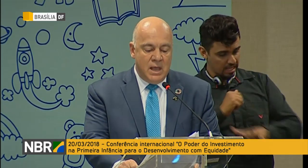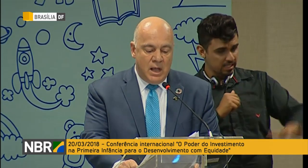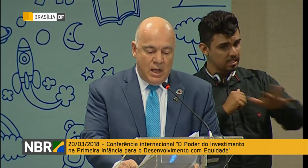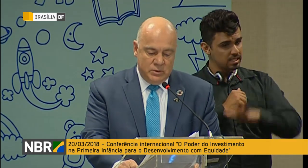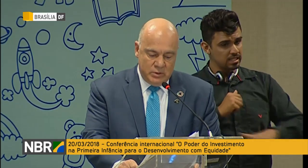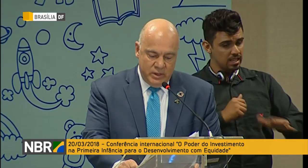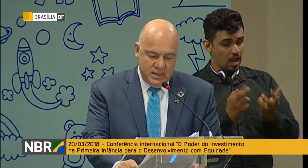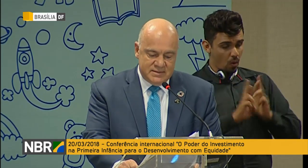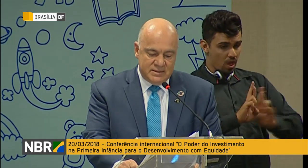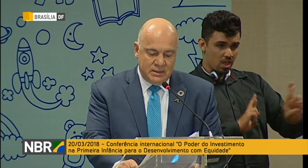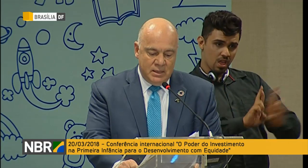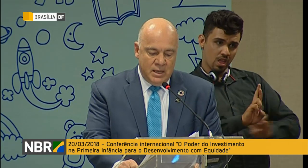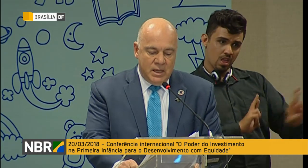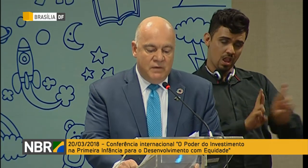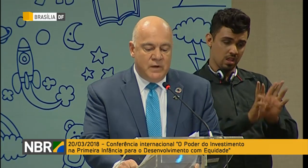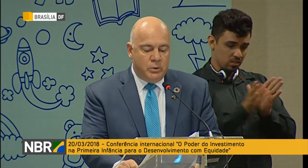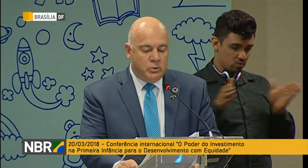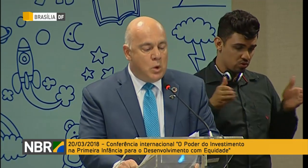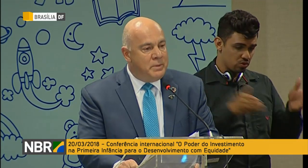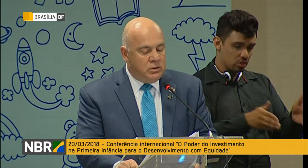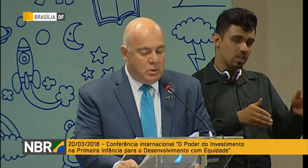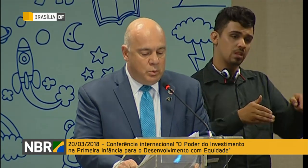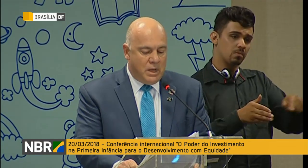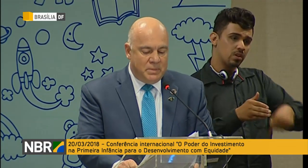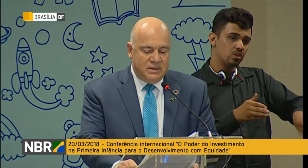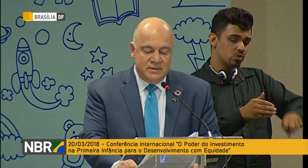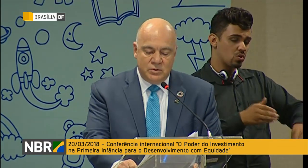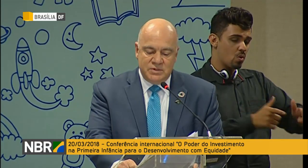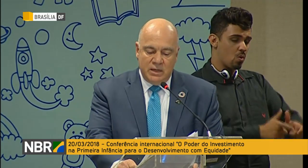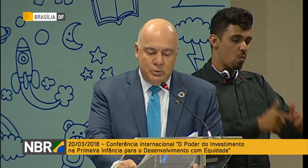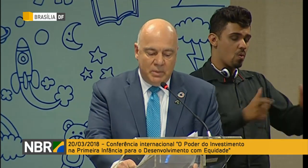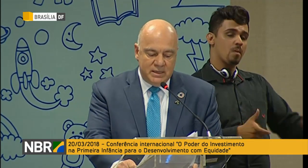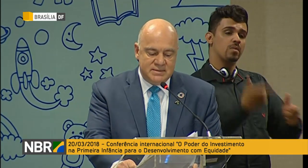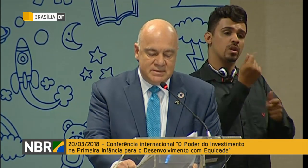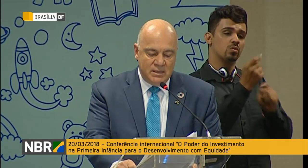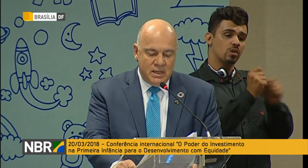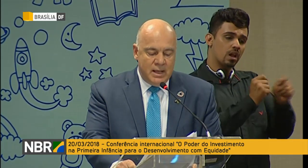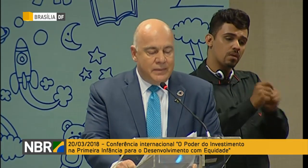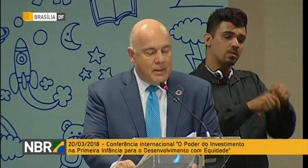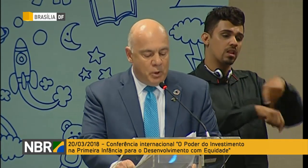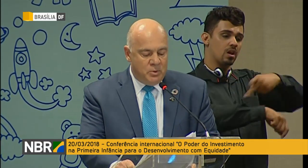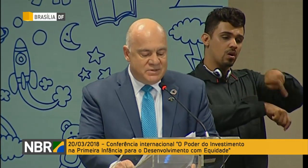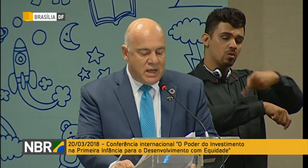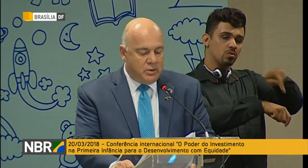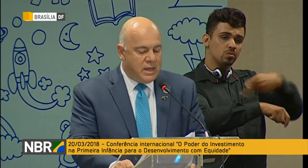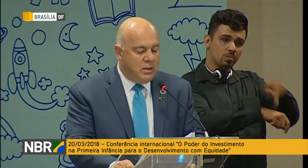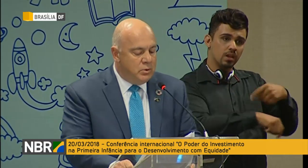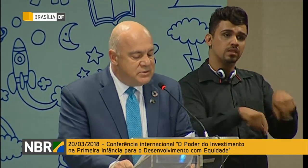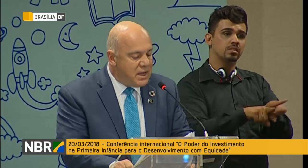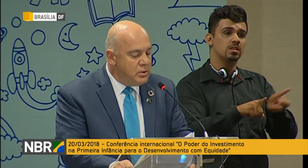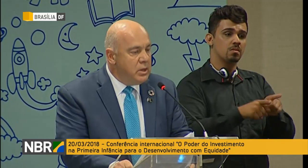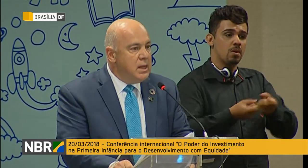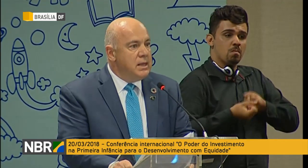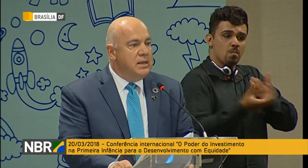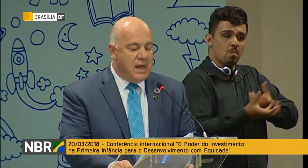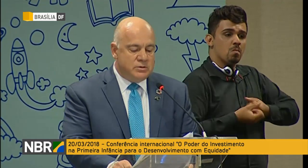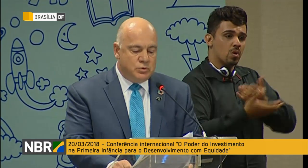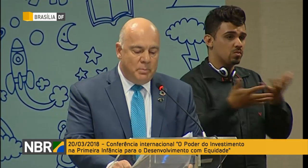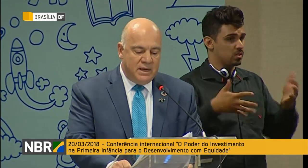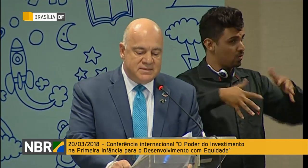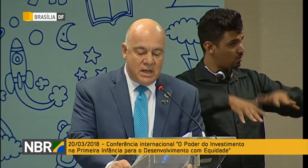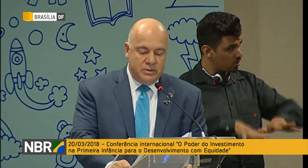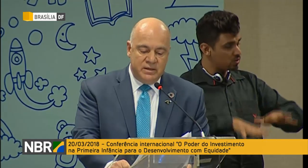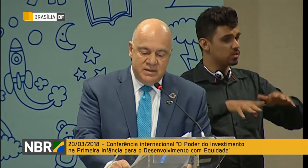diretamente aos ODS, em favor do aumento do capital social do país, da promoção da inclusão e